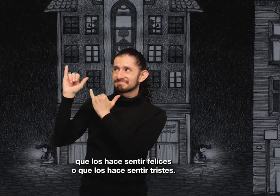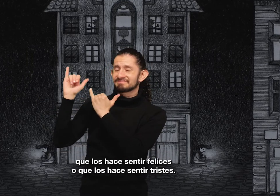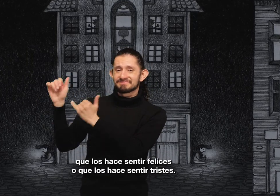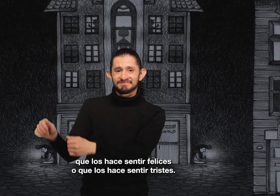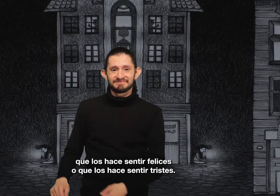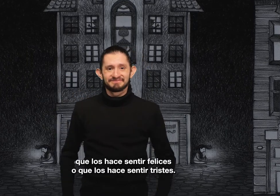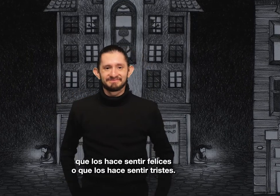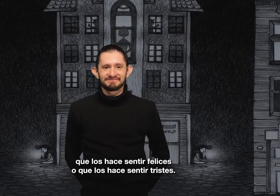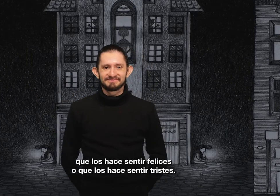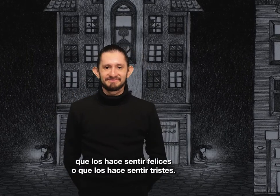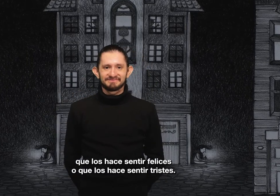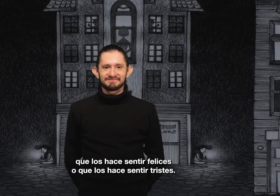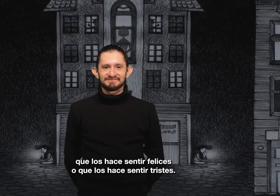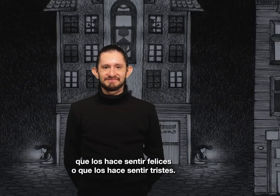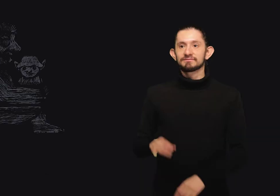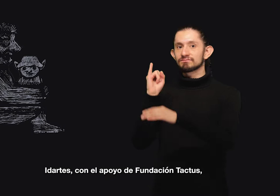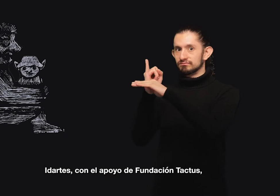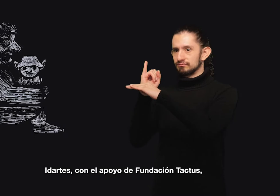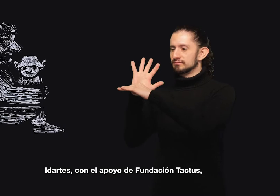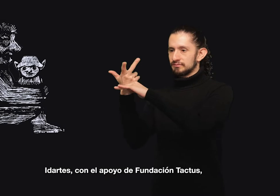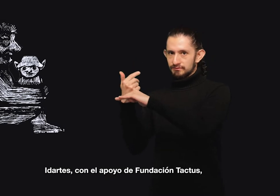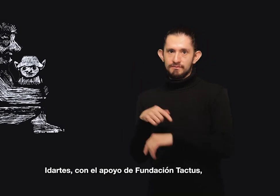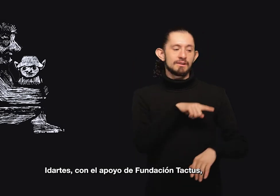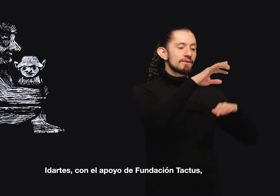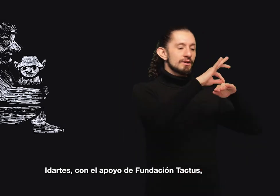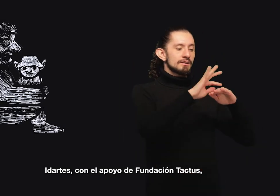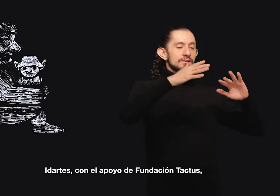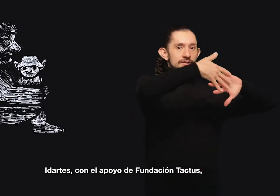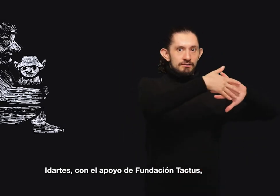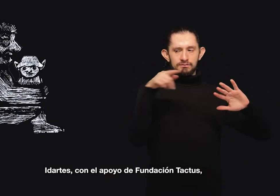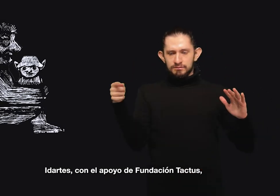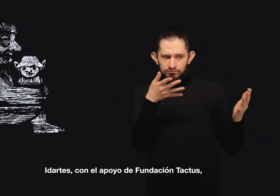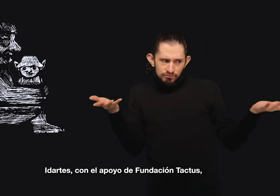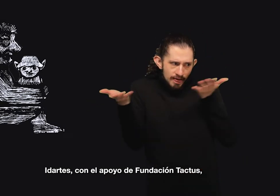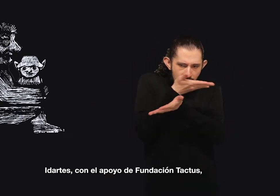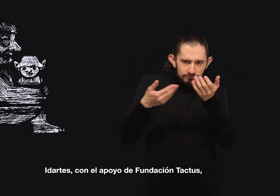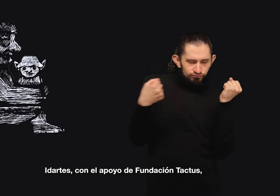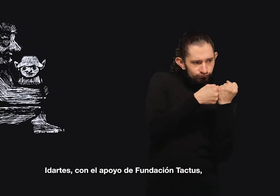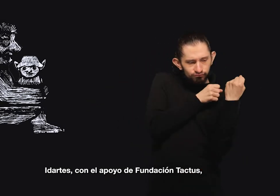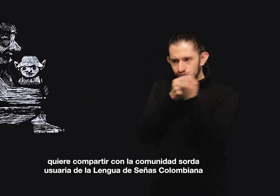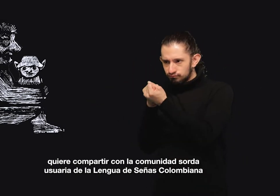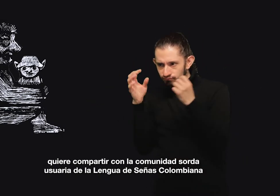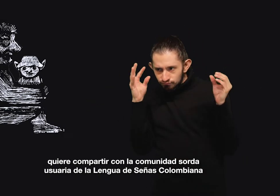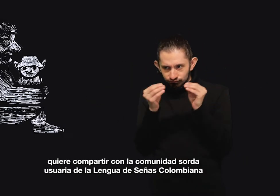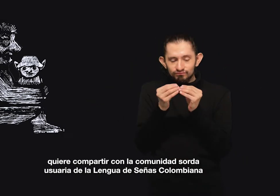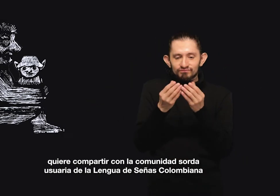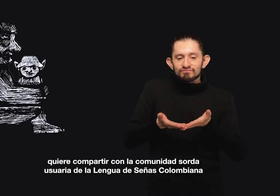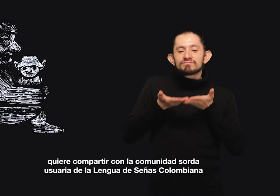hace sentir tristes. Y D'Artes, con el apoyo de Fundación Tactus, quiere compartir con la comunidad